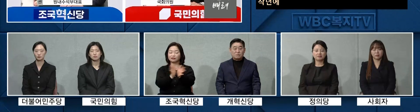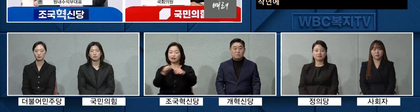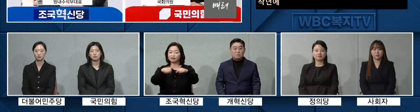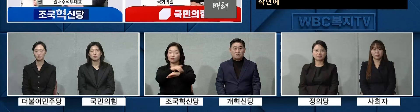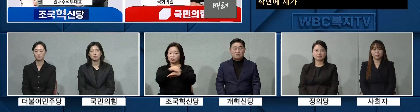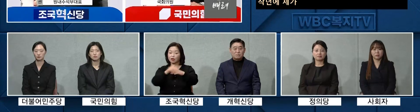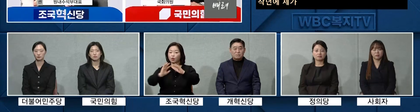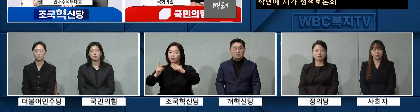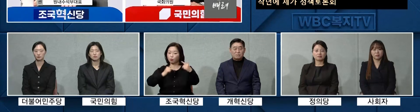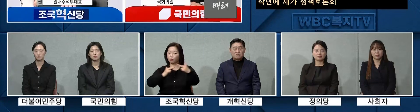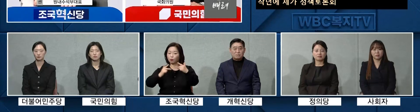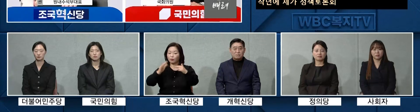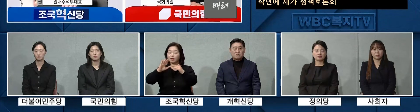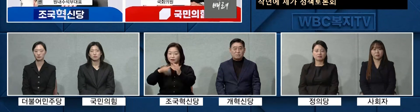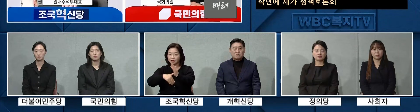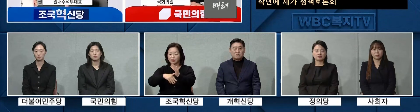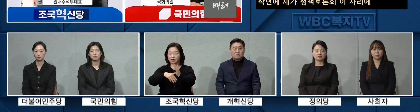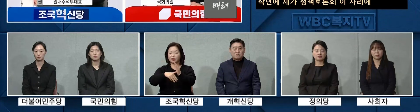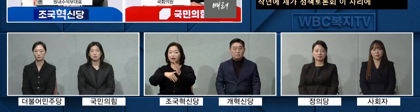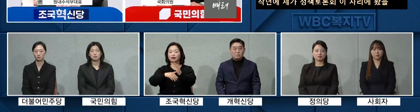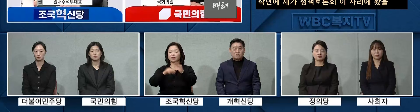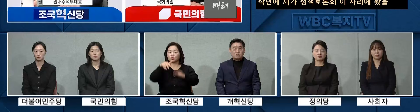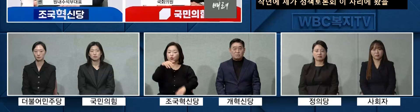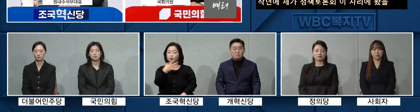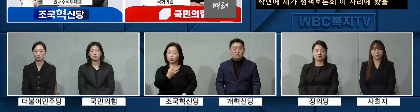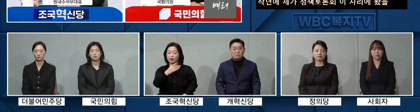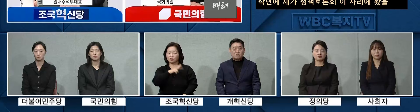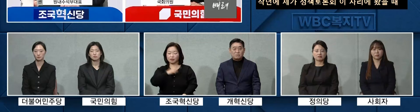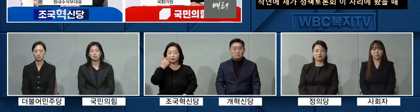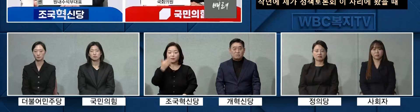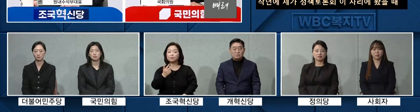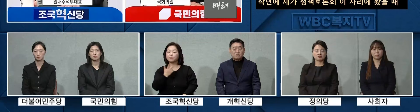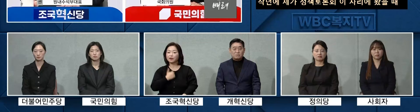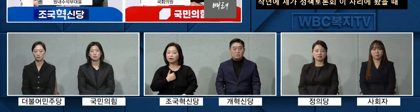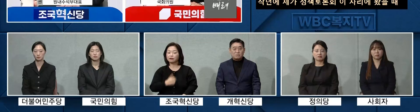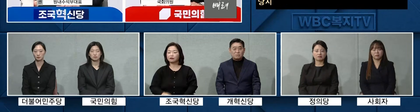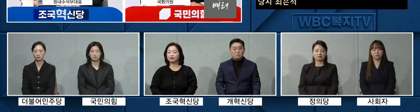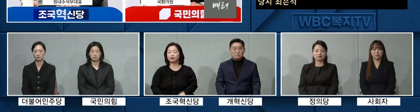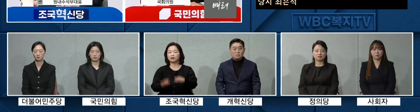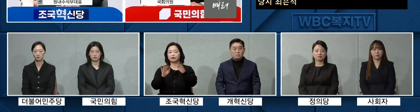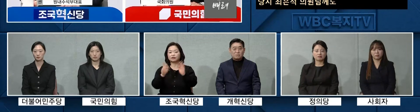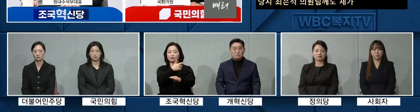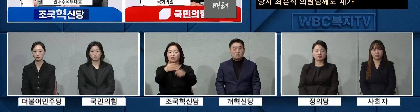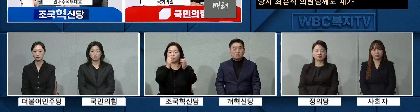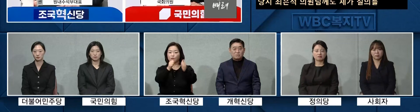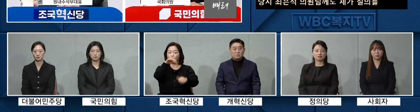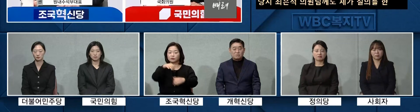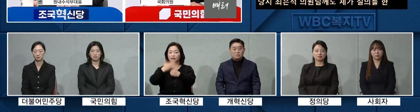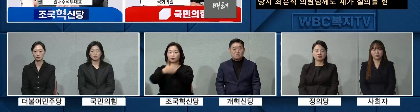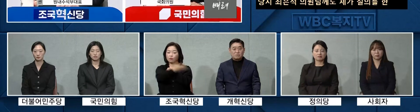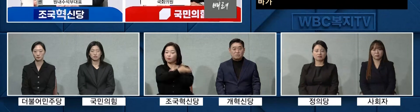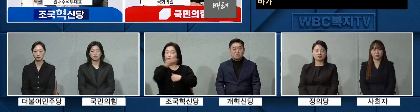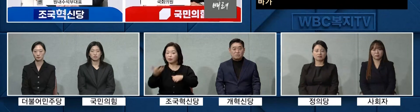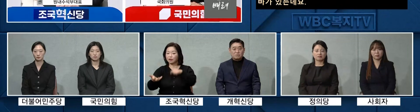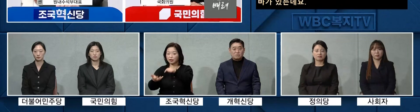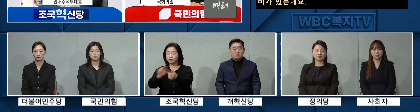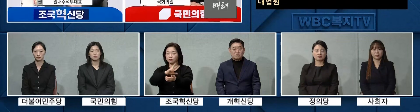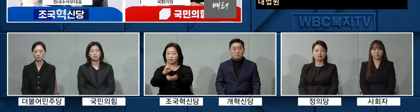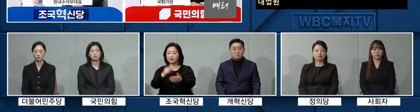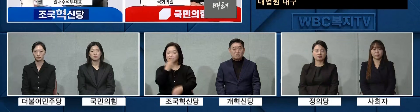때 당시 그 최연석 의원님께도 제가 질의를 한 바가 있는데요. 대법원 대구 이전 법안